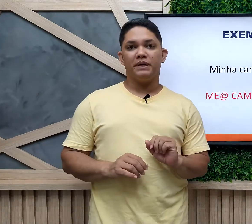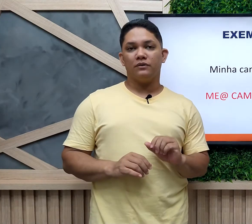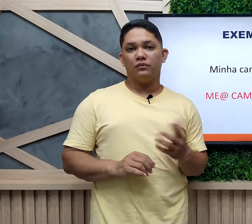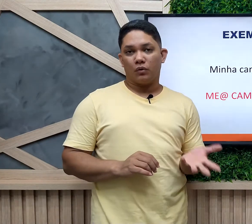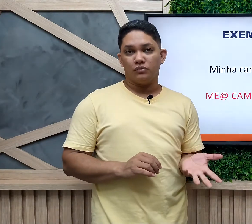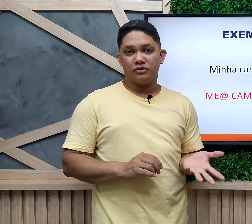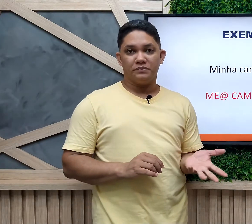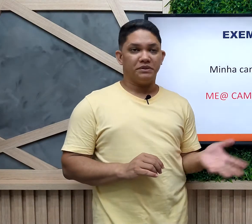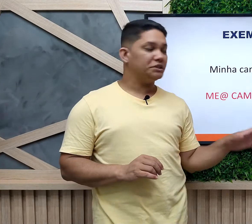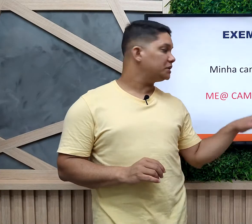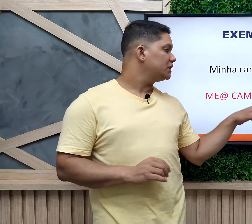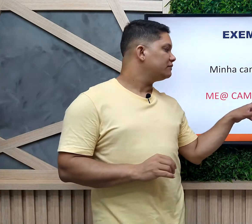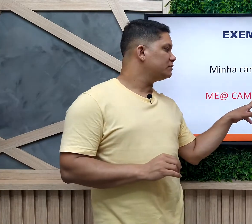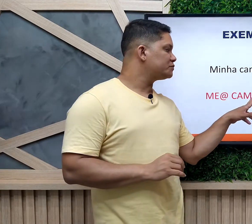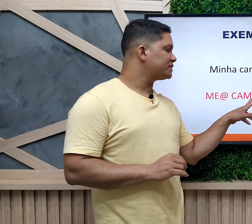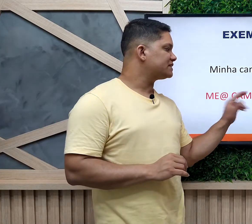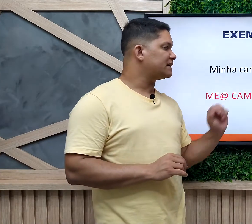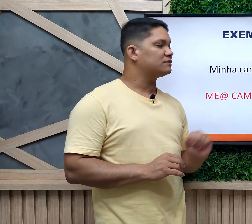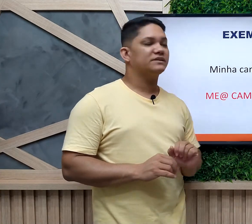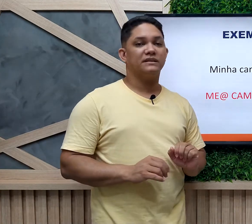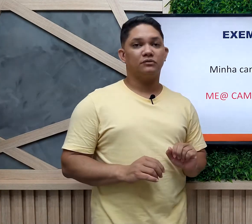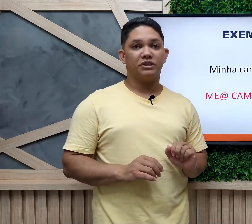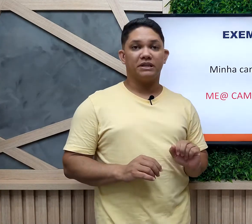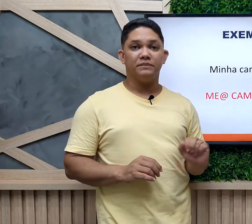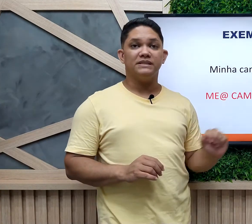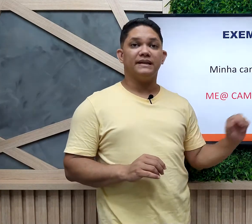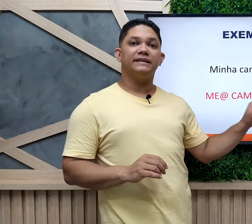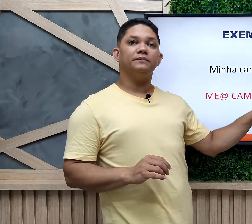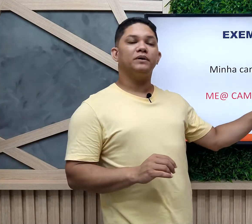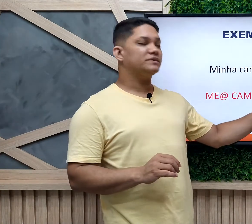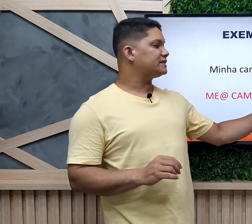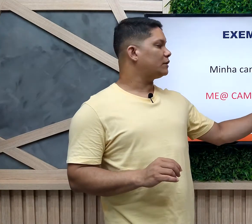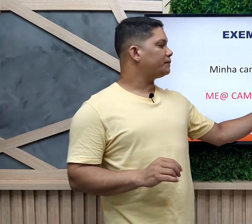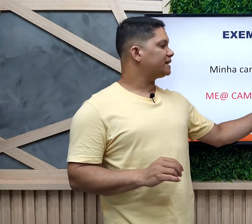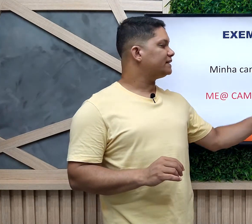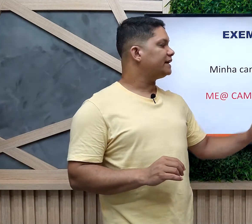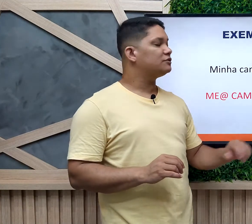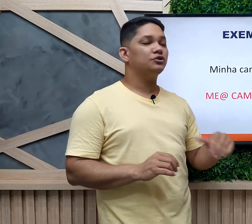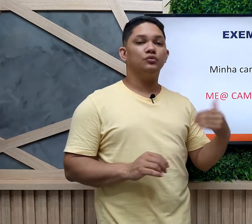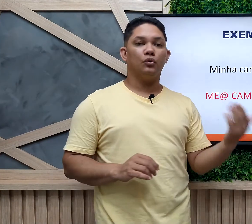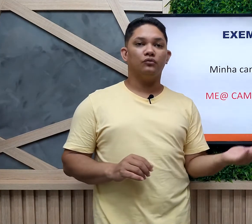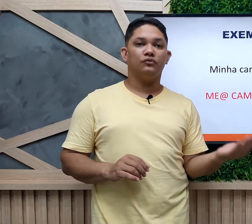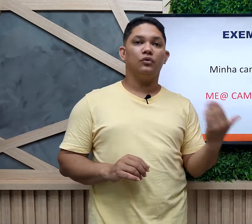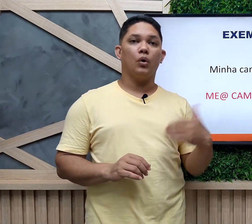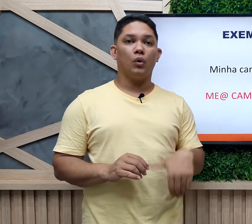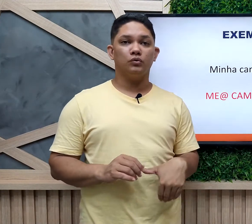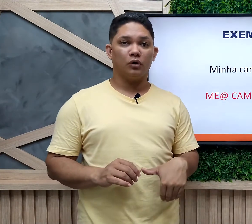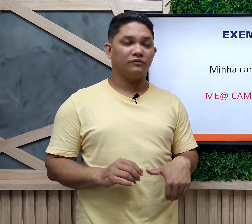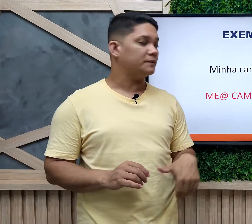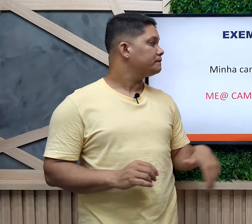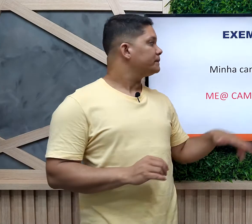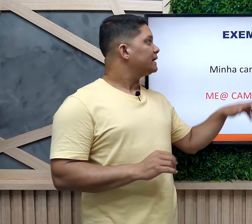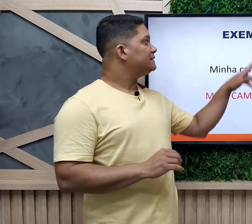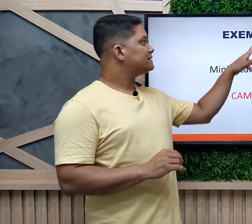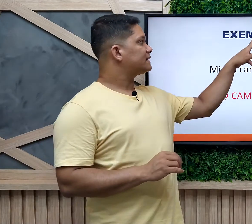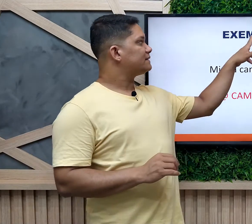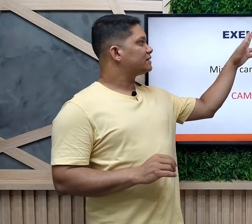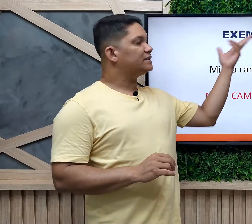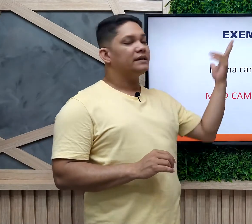meu ou de minha. Vamos precisar do sinal de camisa e também o sinal para a ideia de novo ou nova. Nesse caso aqui, a